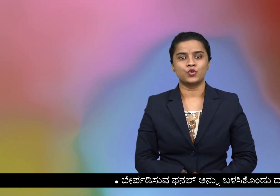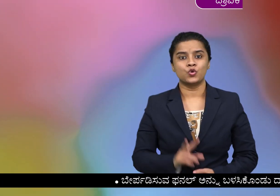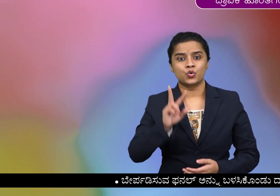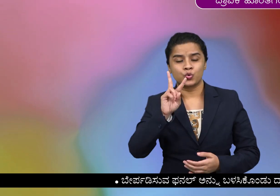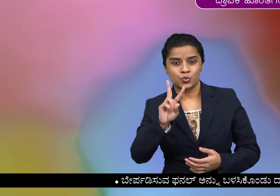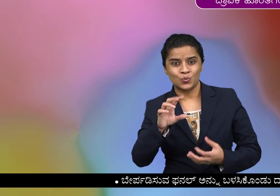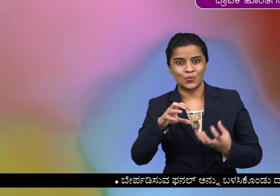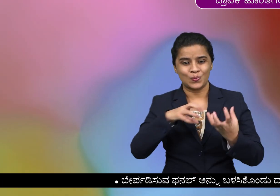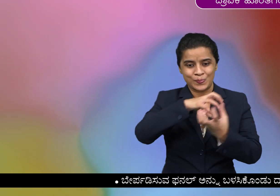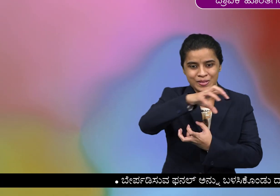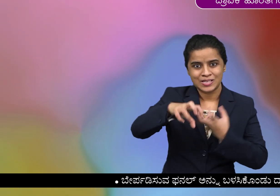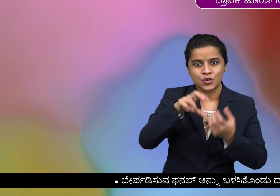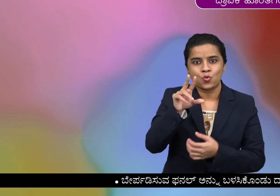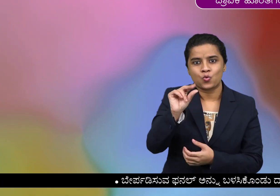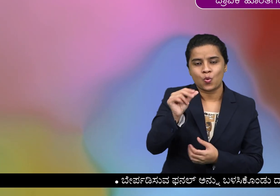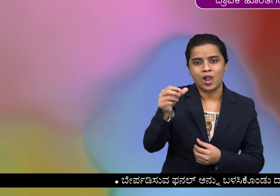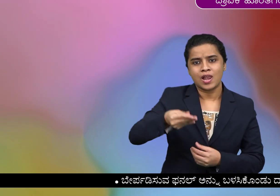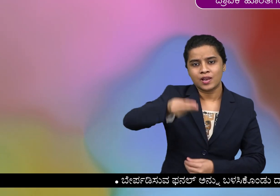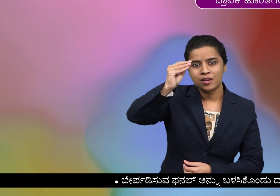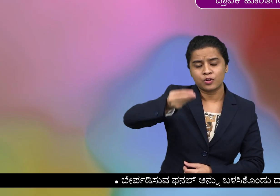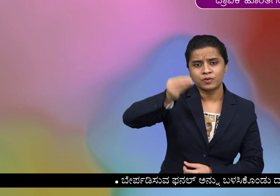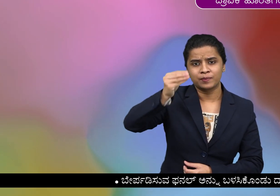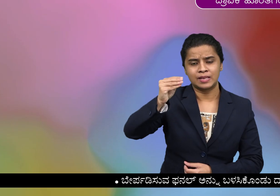ಬೇರ್ಪಡಿಸುವ ಫನಲ್ ಅನ್ನು ಬಳಸಿಕೊಂಡು ದ್ರಾವಕ